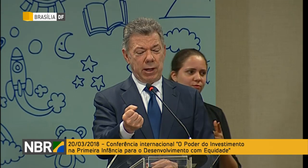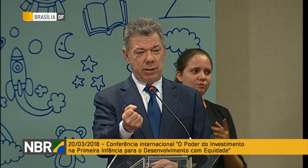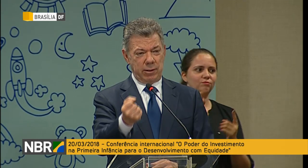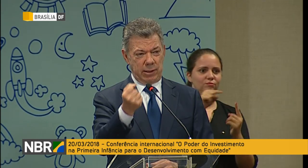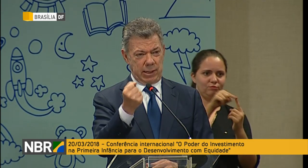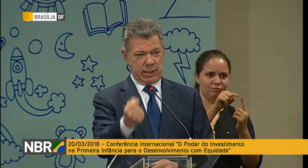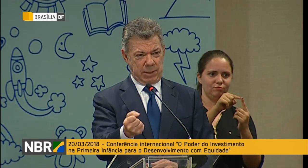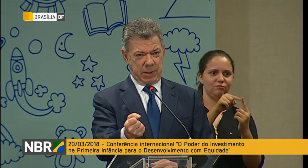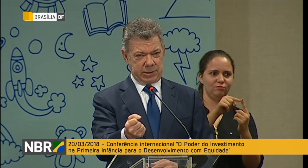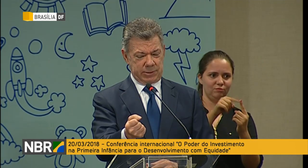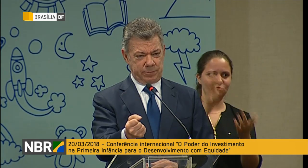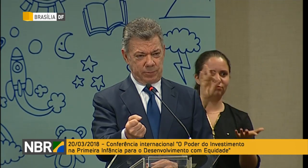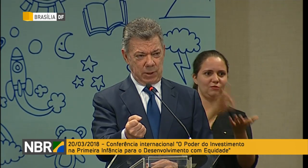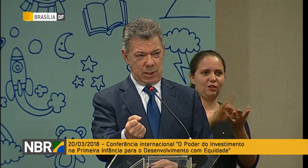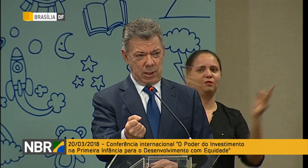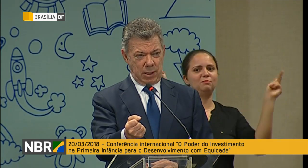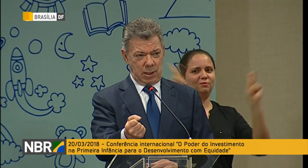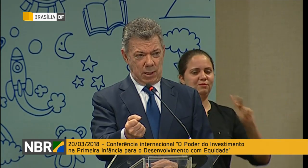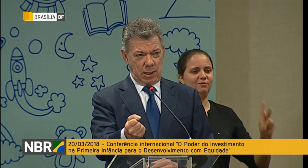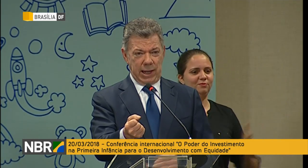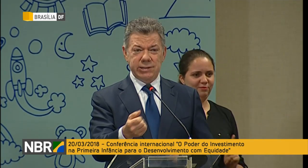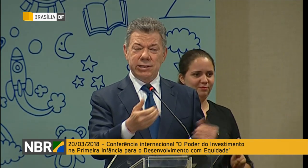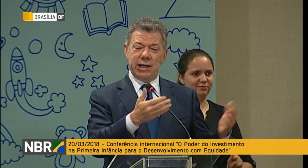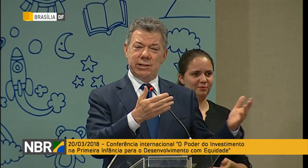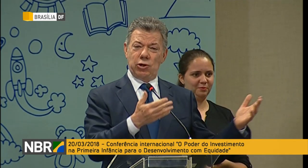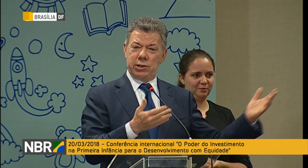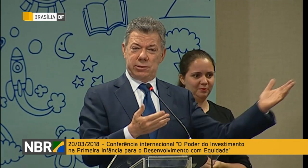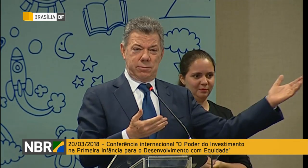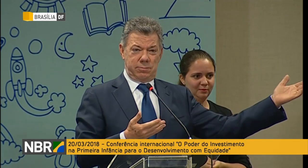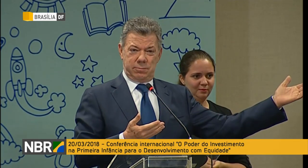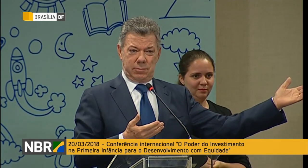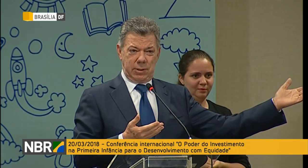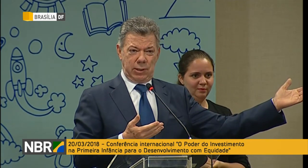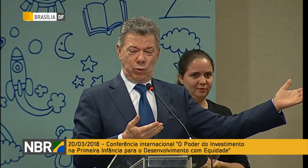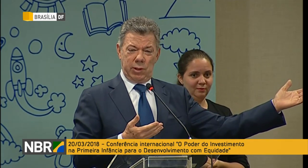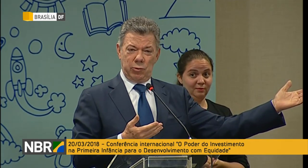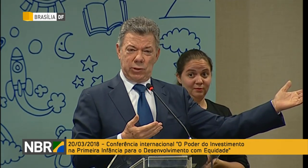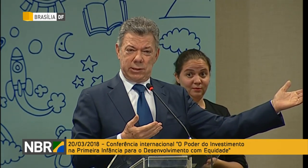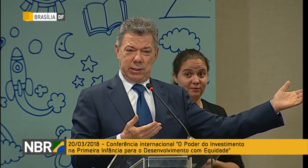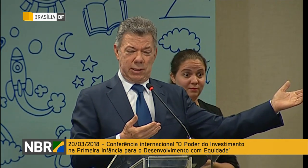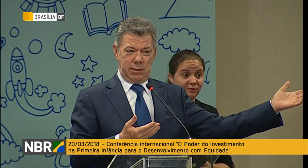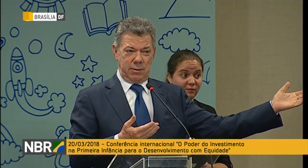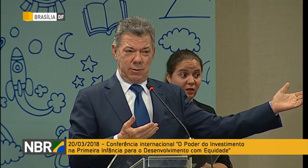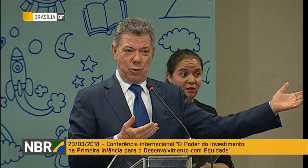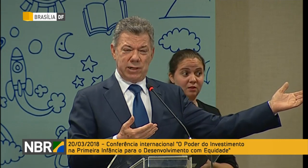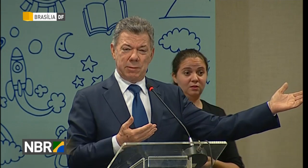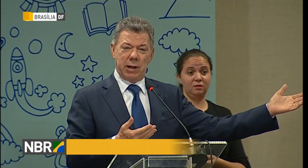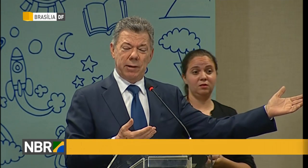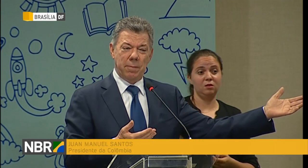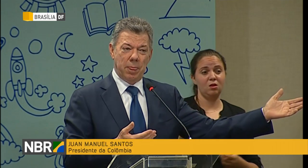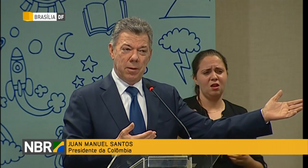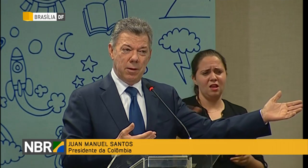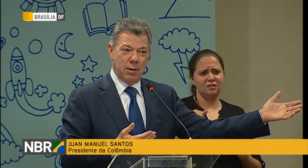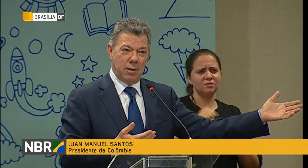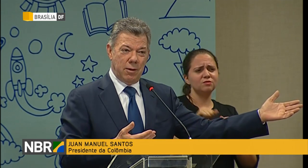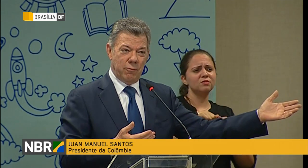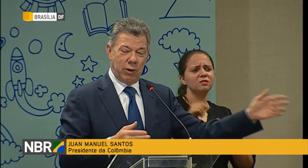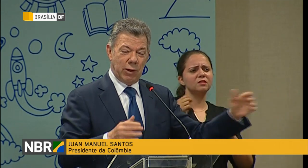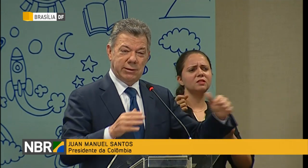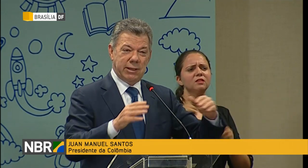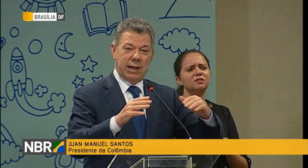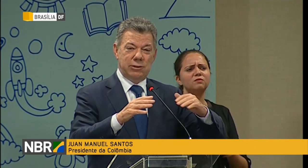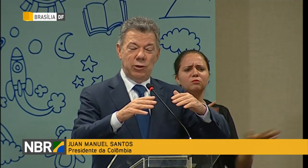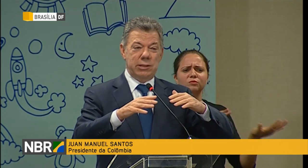conseguimos, finalmente, firmar essa paz, alcançar essa paz. Então, essas eleições que nós tivemos há uma